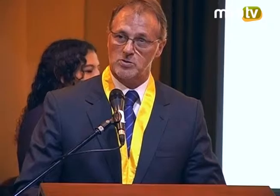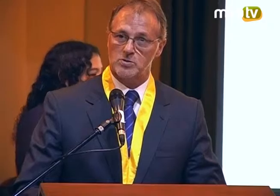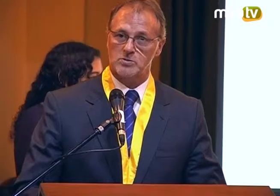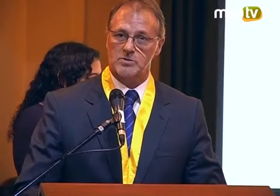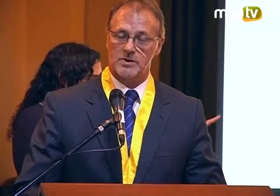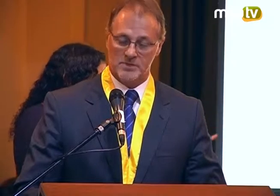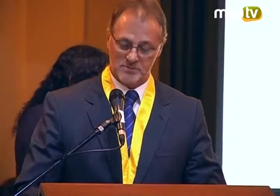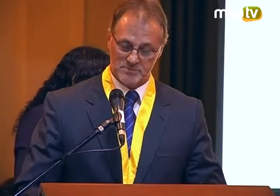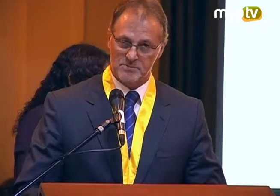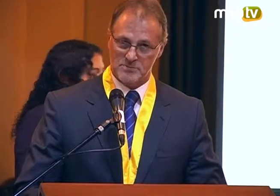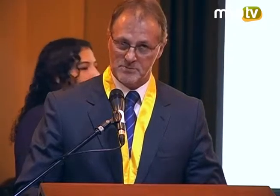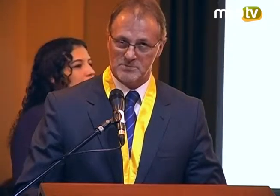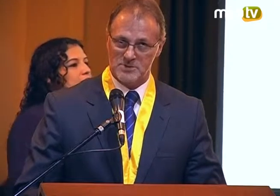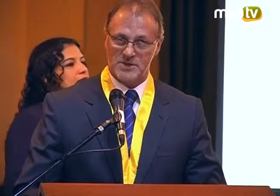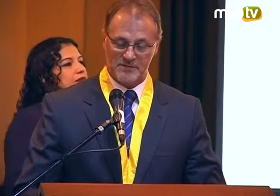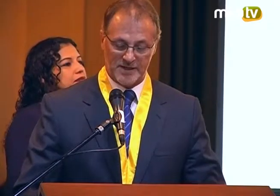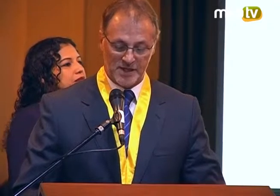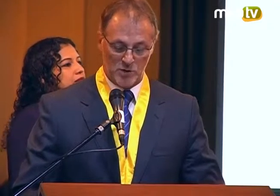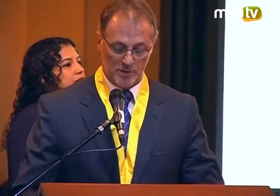de actos